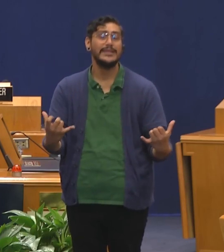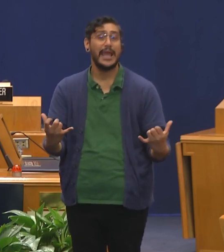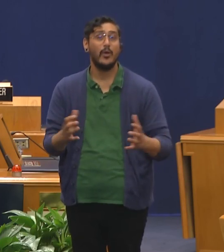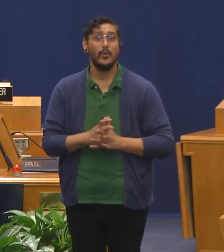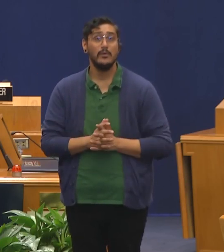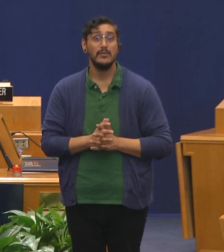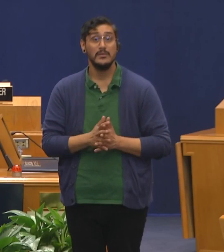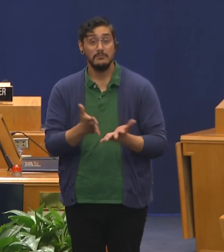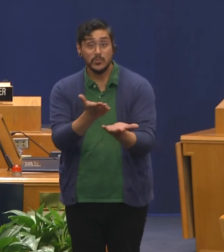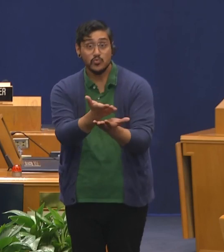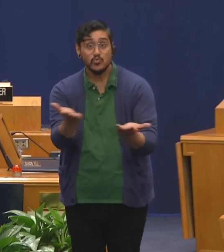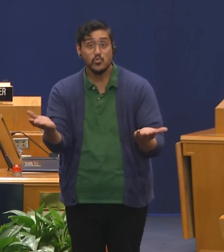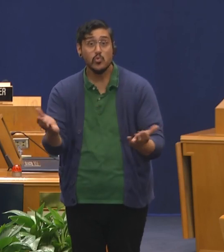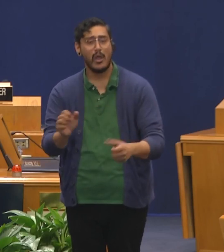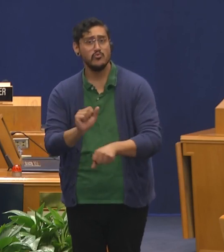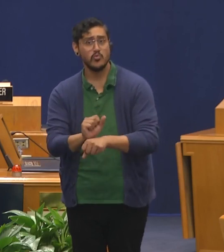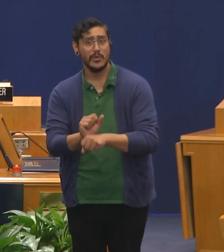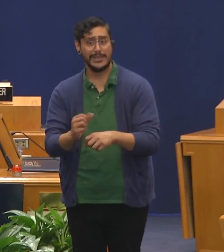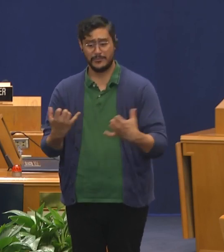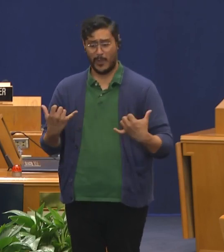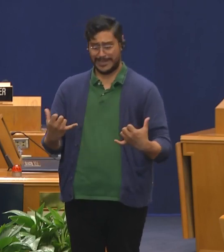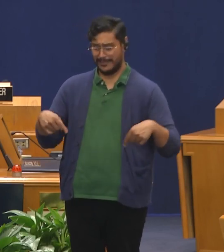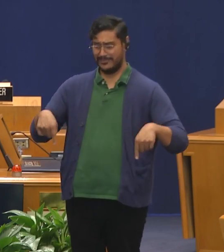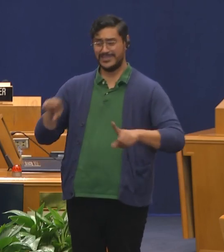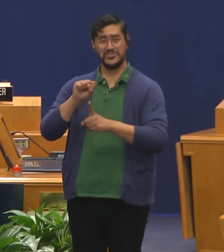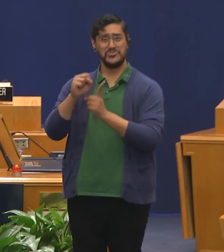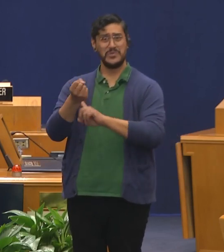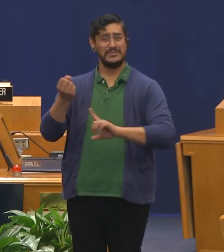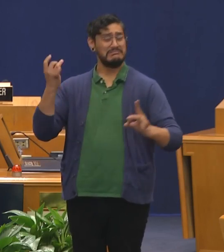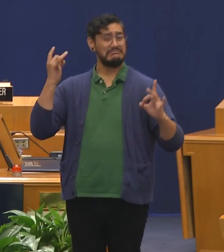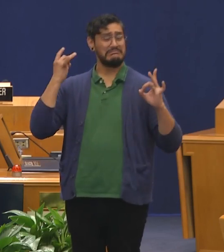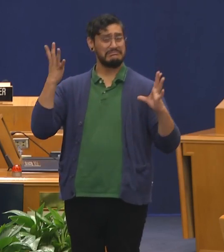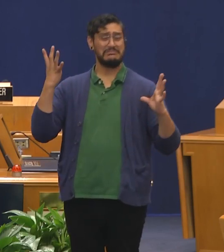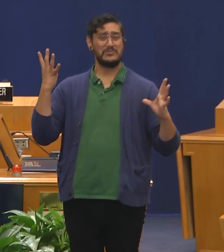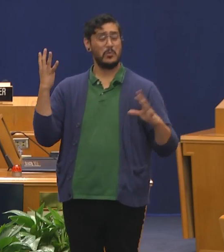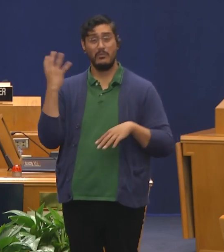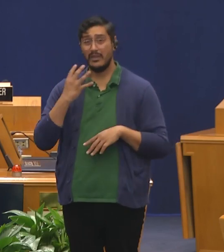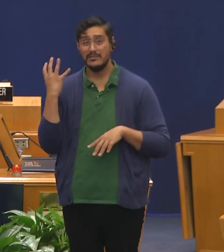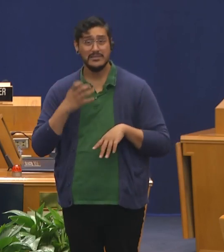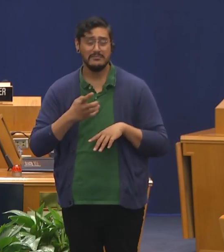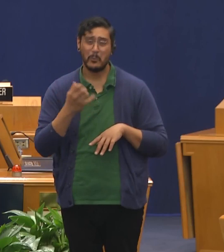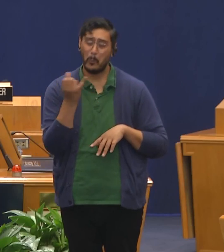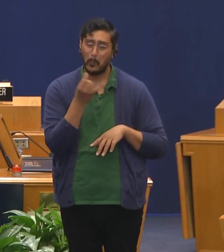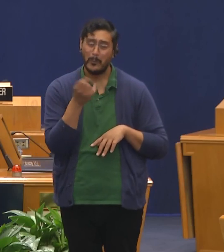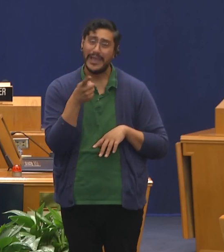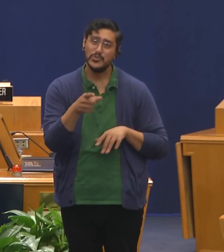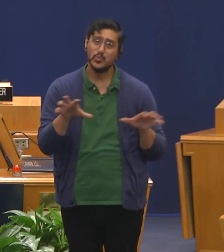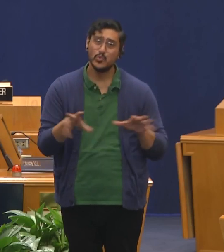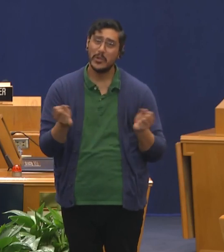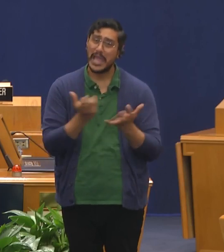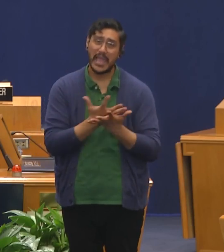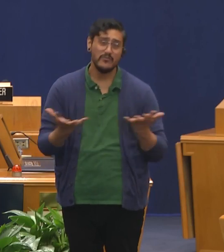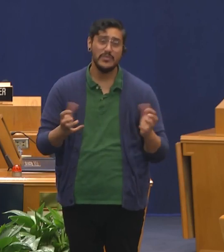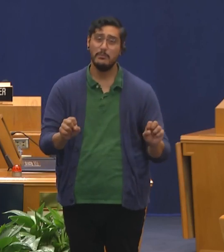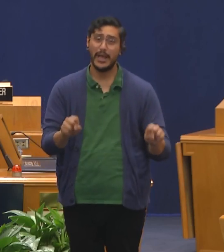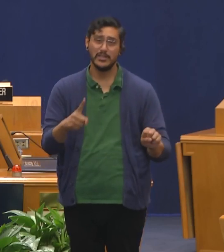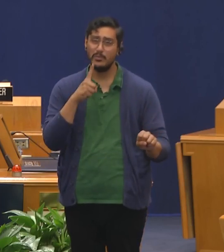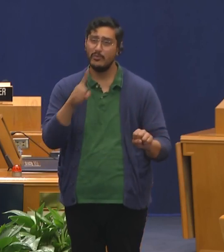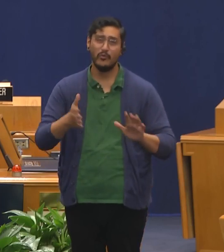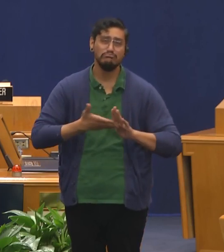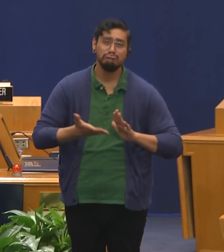Ustedes están trabajando en circunstancias extraordinarias y están haciendo todo que funcione para nosotros.